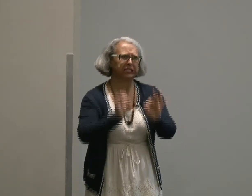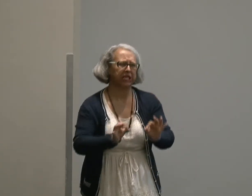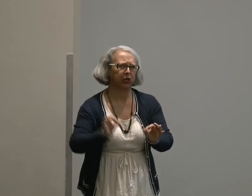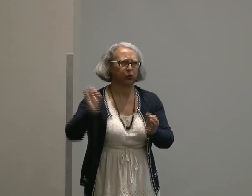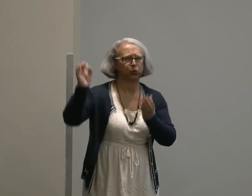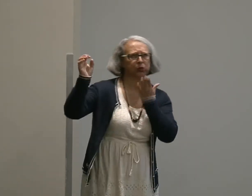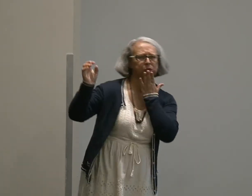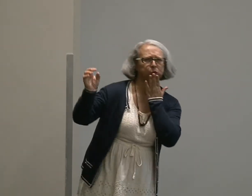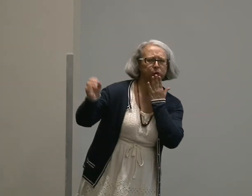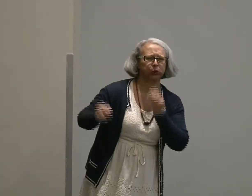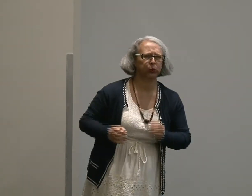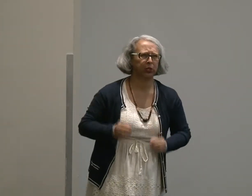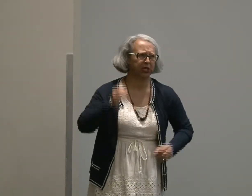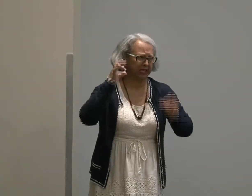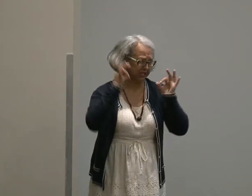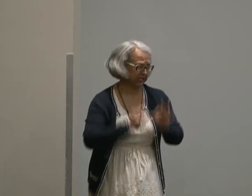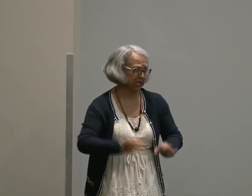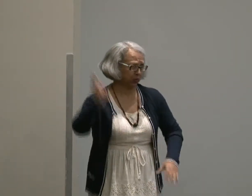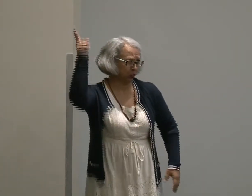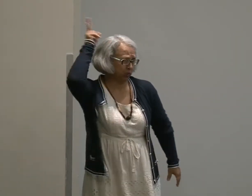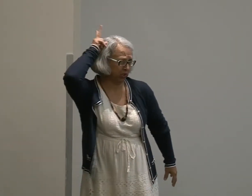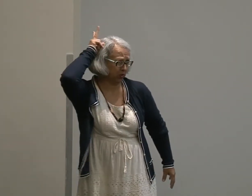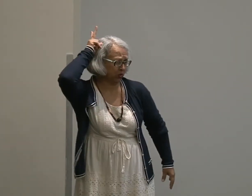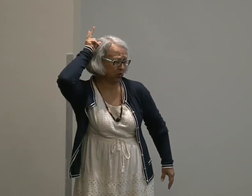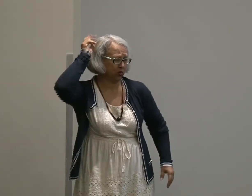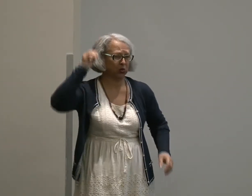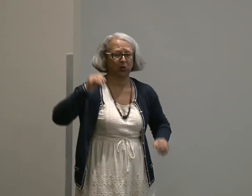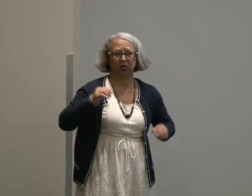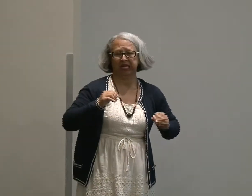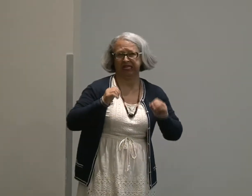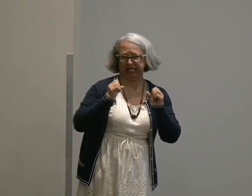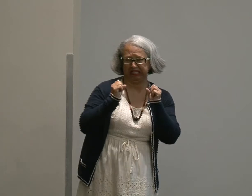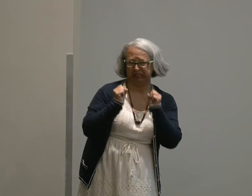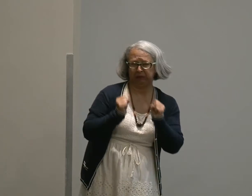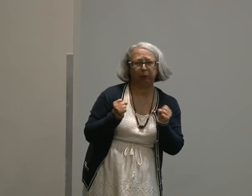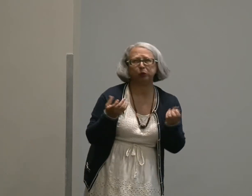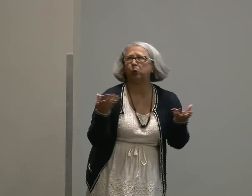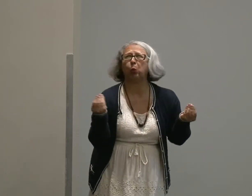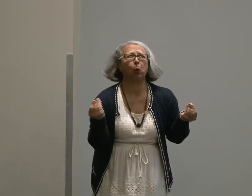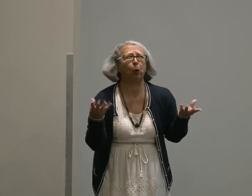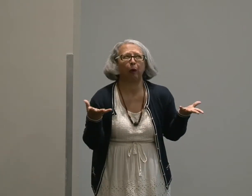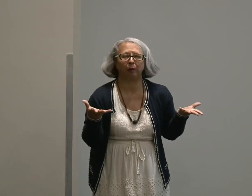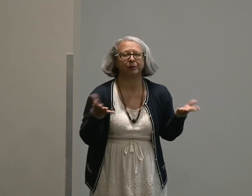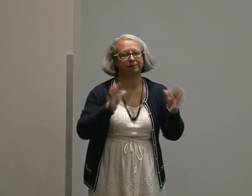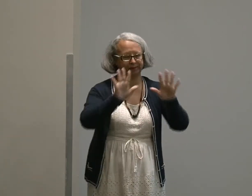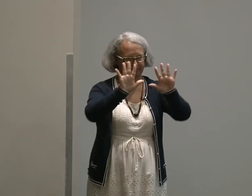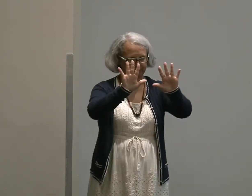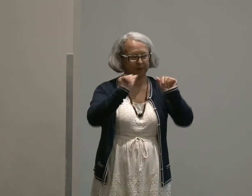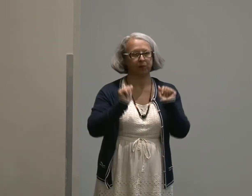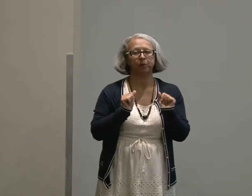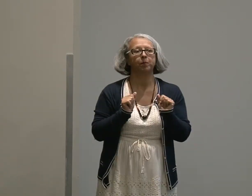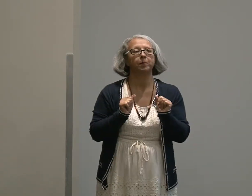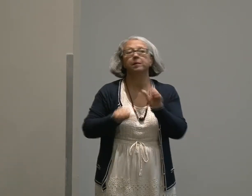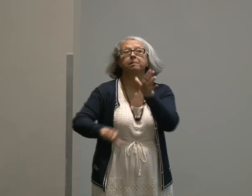Qual o sinal certo para índio? É esse indígena, né? Será que eu posso usar um ou outro?